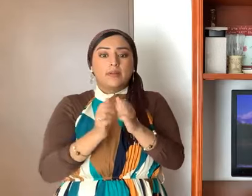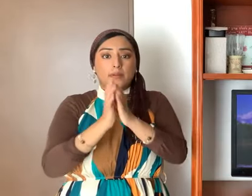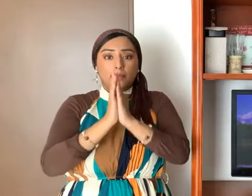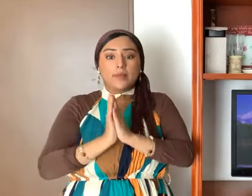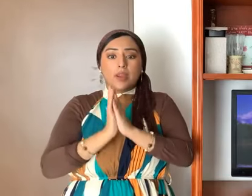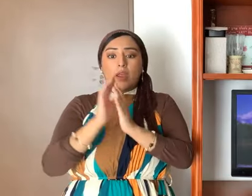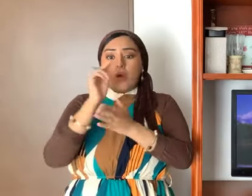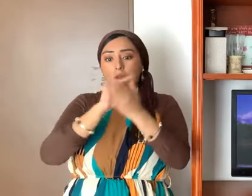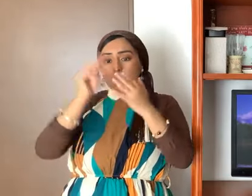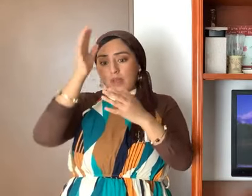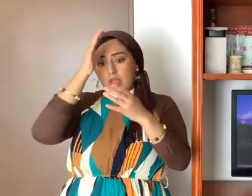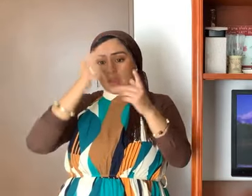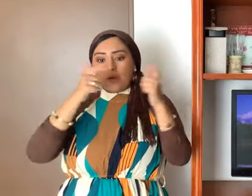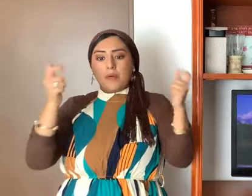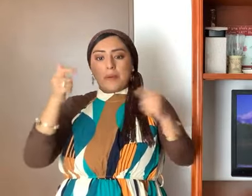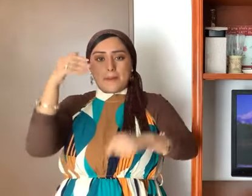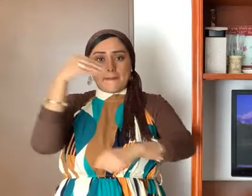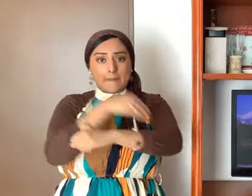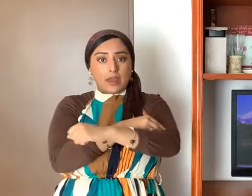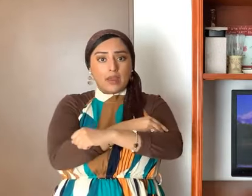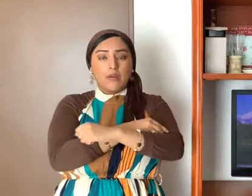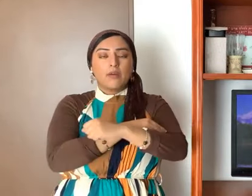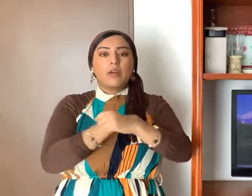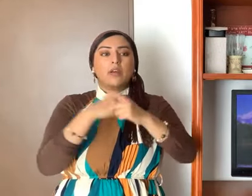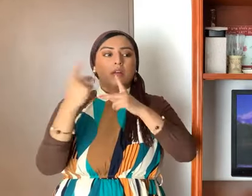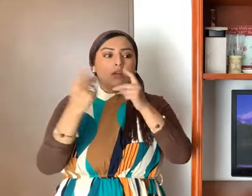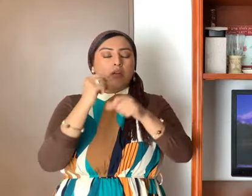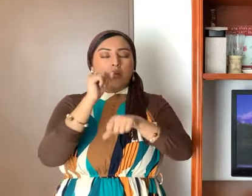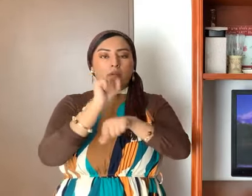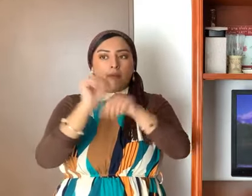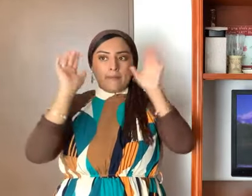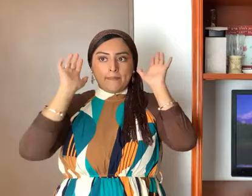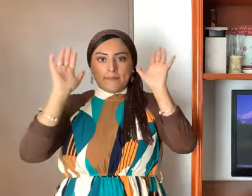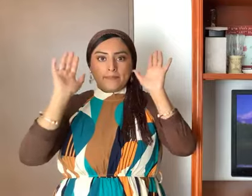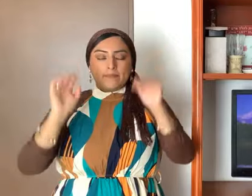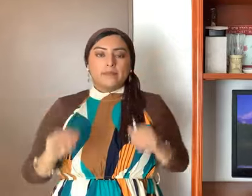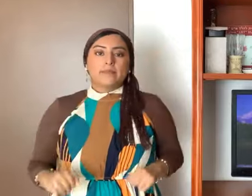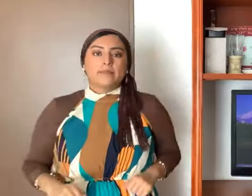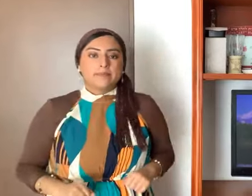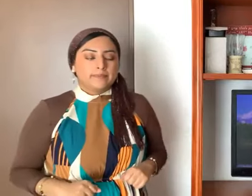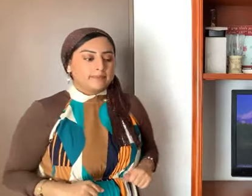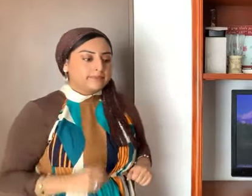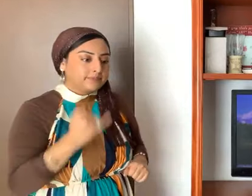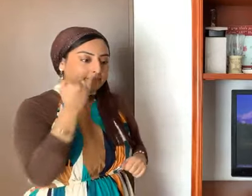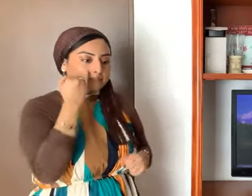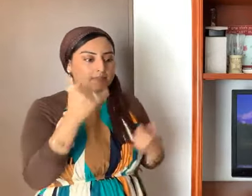su gran poder y su inmensa compasión, hace su obra. Si se